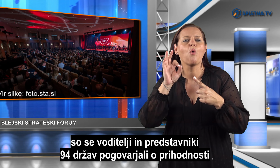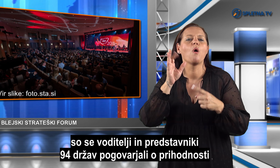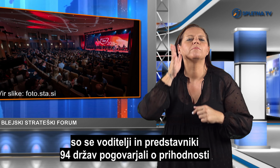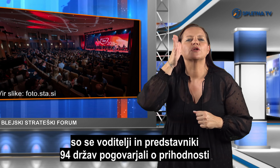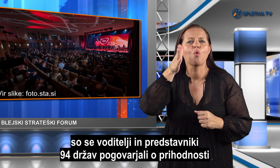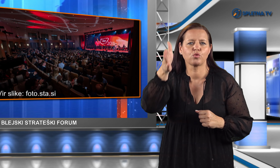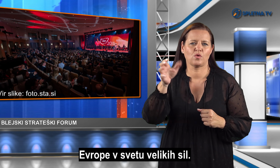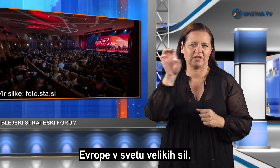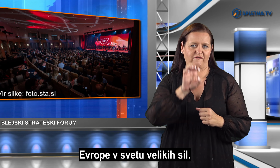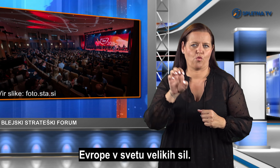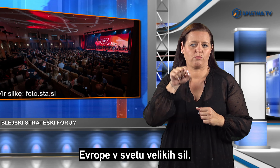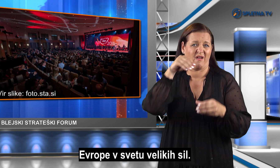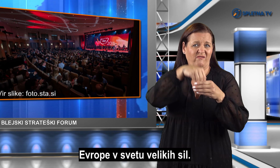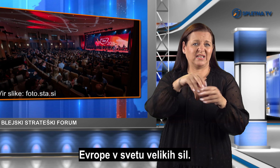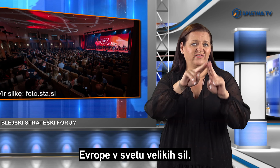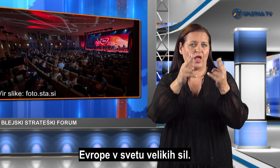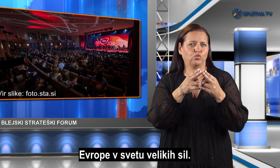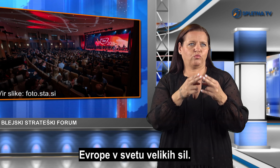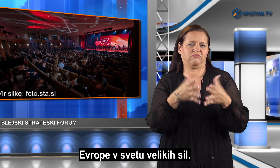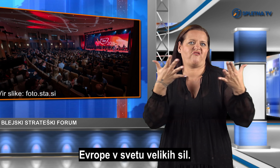prihodnosti Evrope v svetu velikih sil.